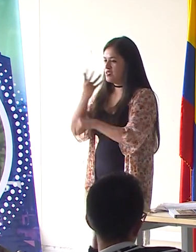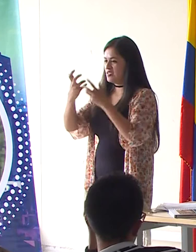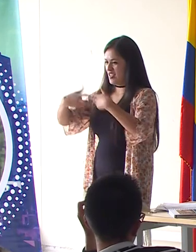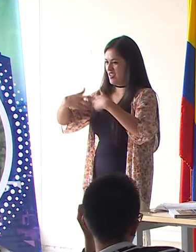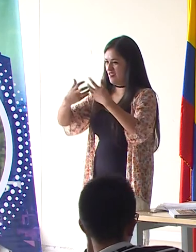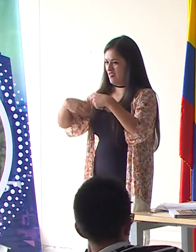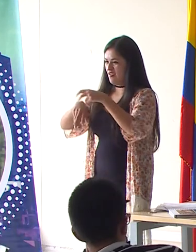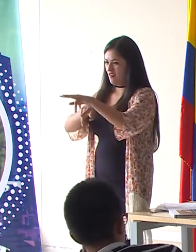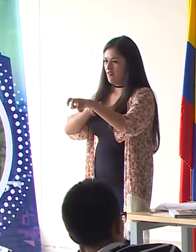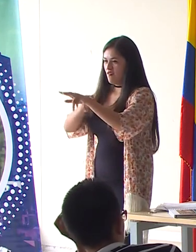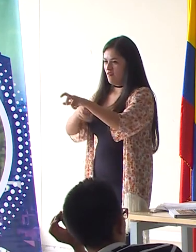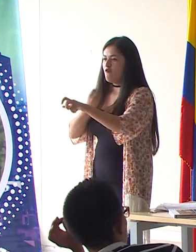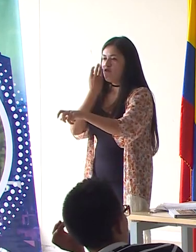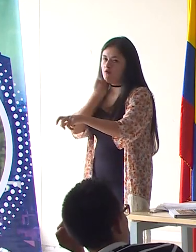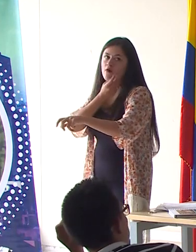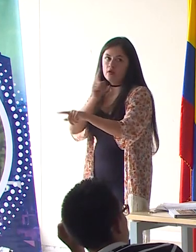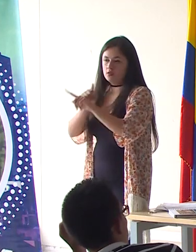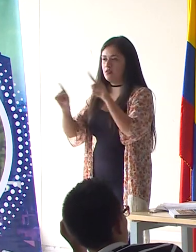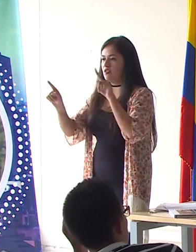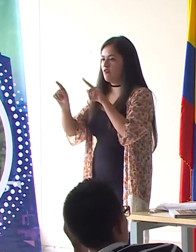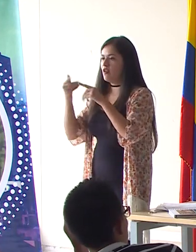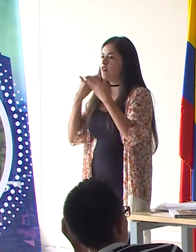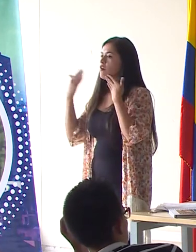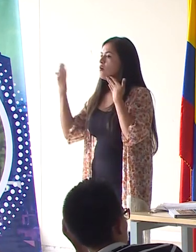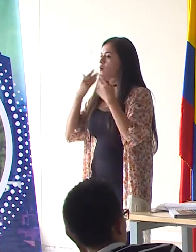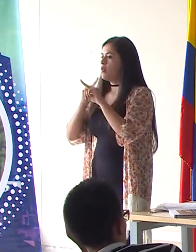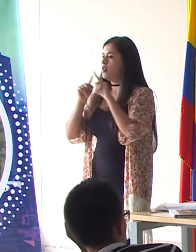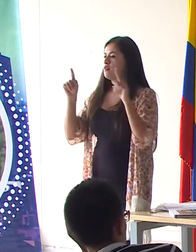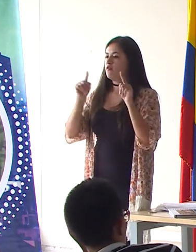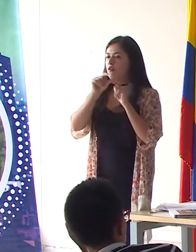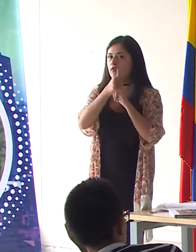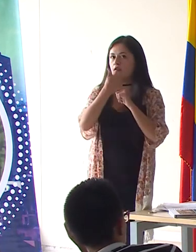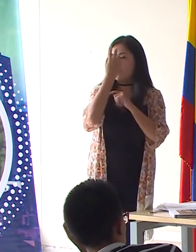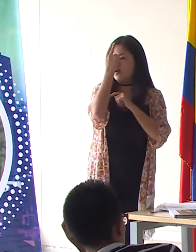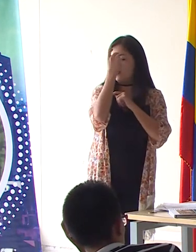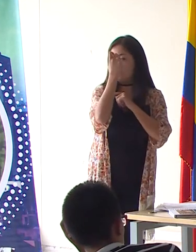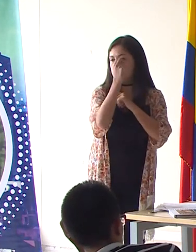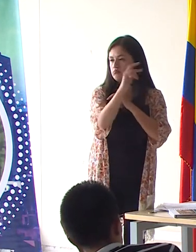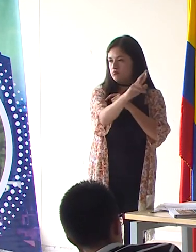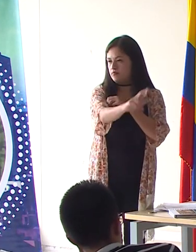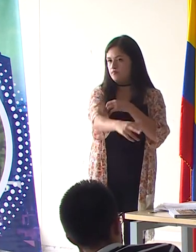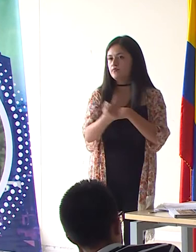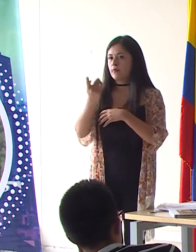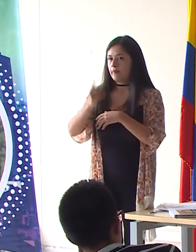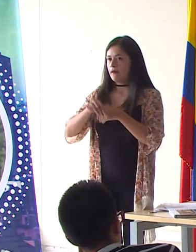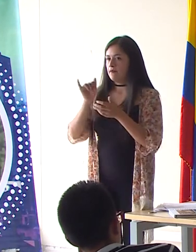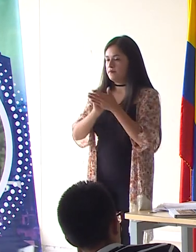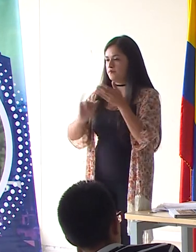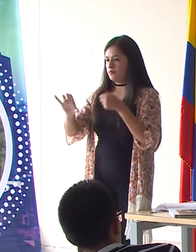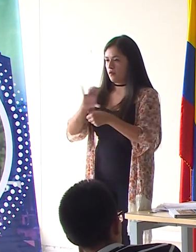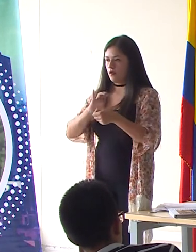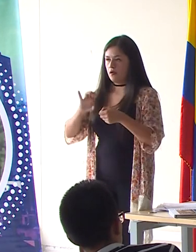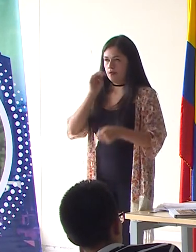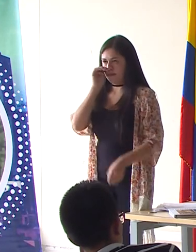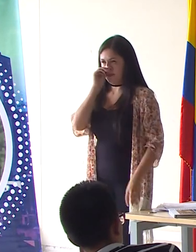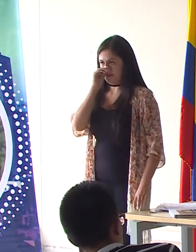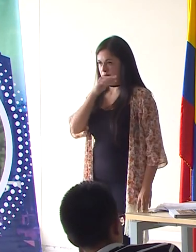ruralidad sino que realmente la ruralidad resulta bastante compleja así como lo es también la ciudad